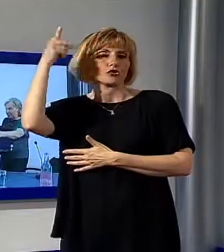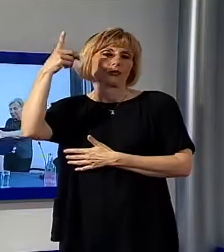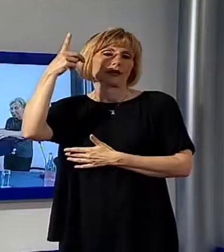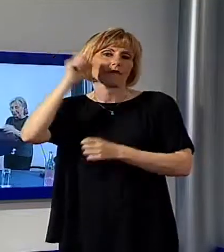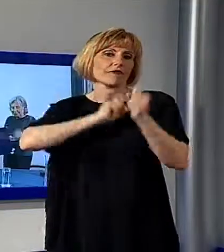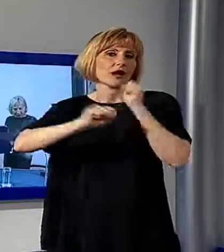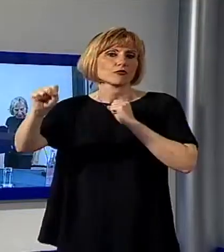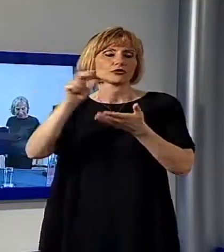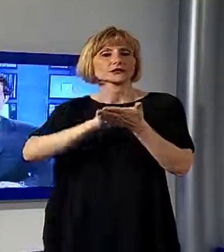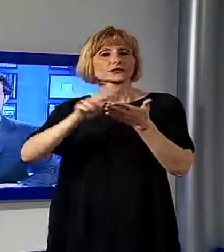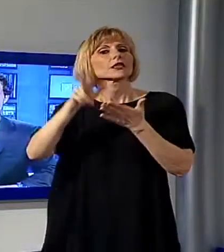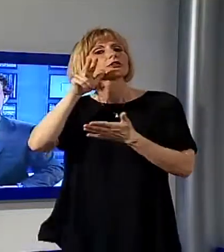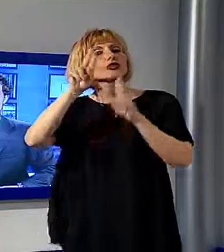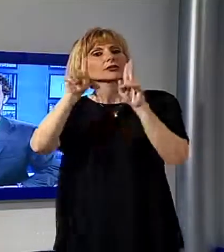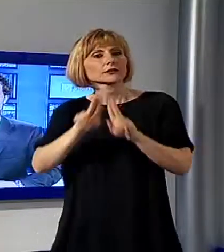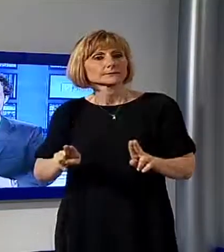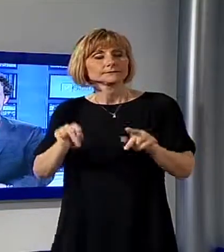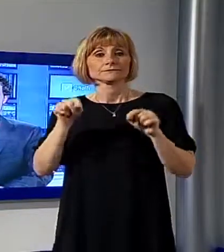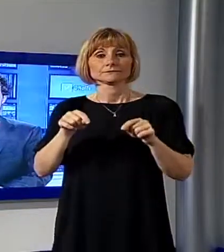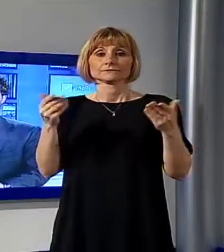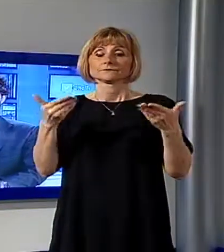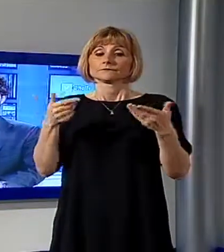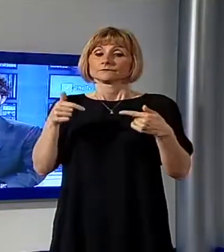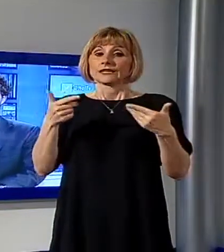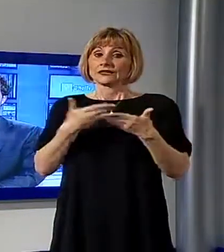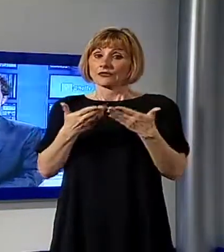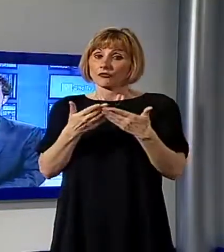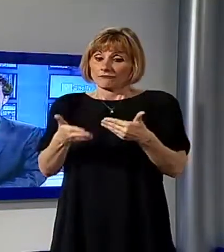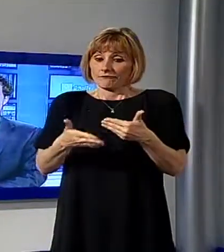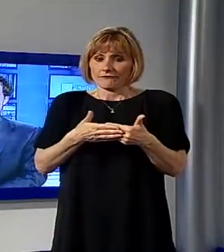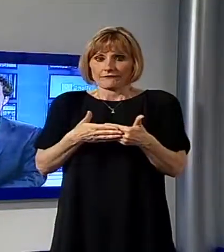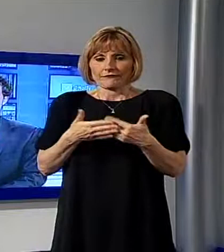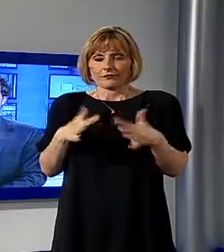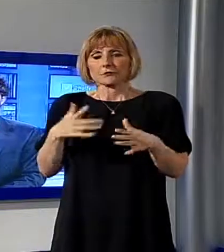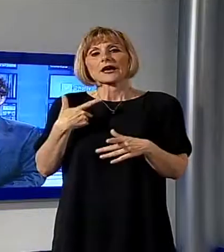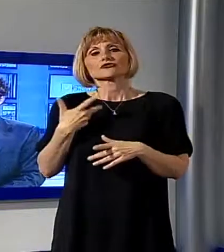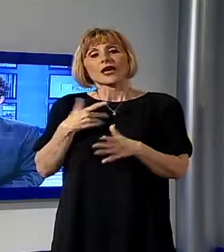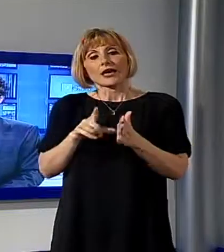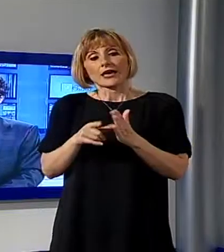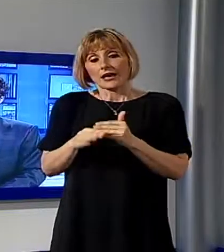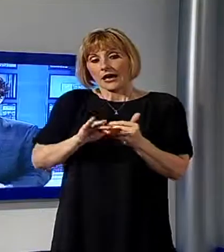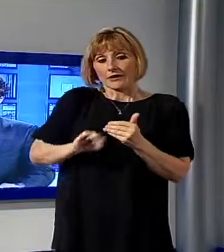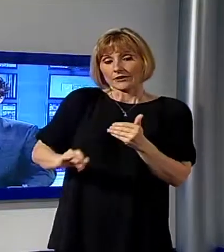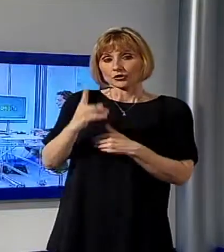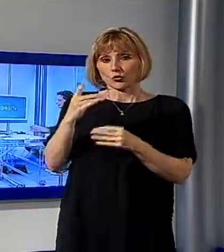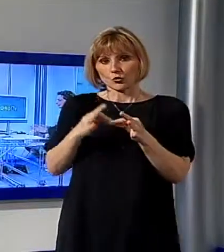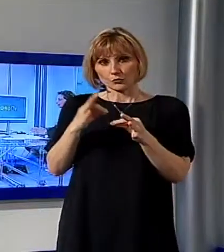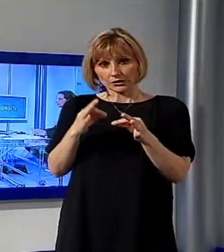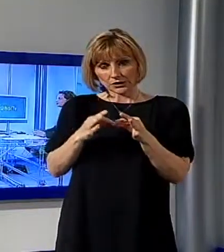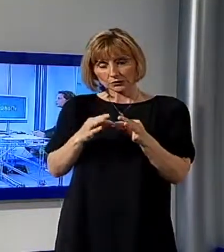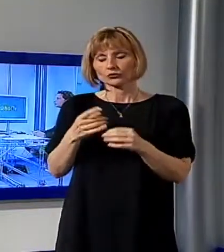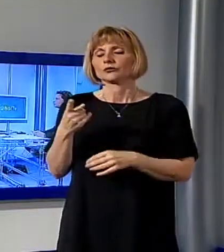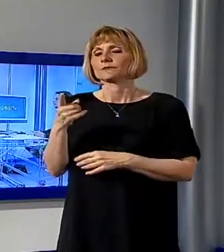scrittrici internazionali. Siamo in chiusura di telegiornale, però abbiamo ancora un minuto per parlare con il maestro Simone Soldati,